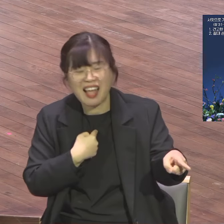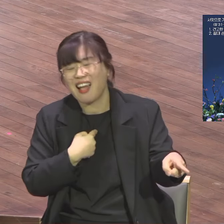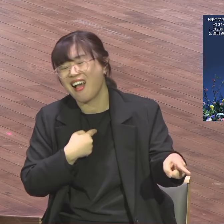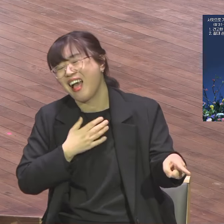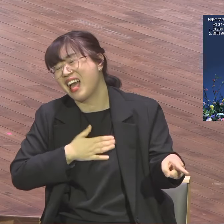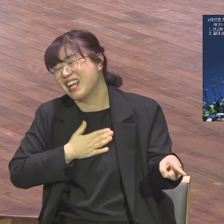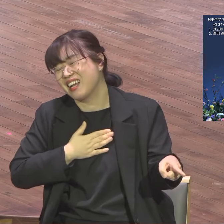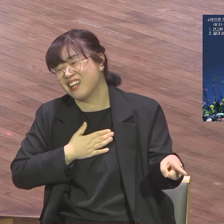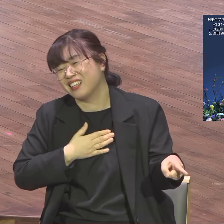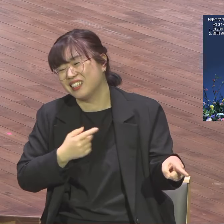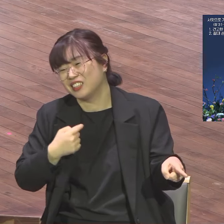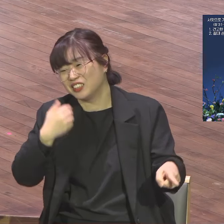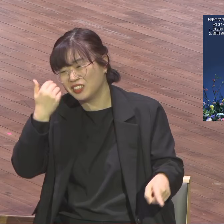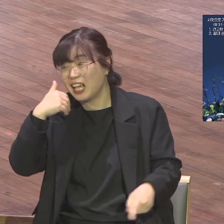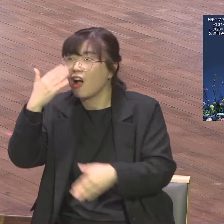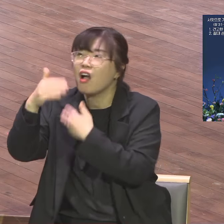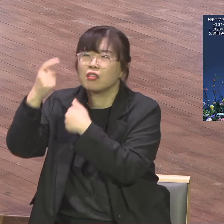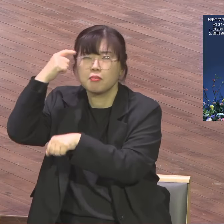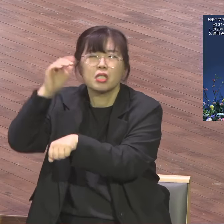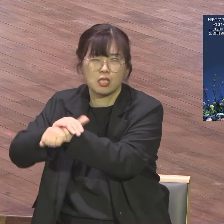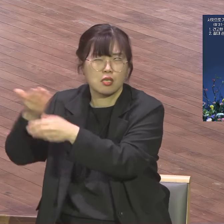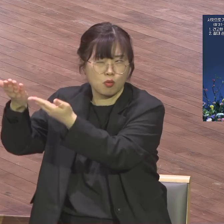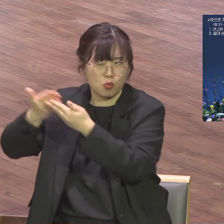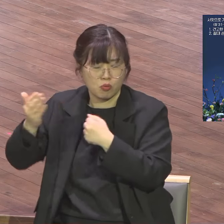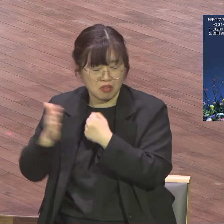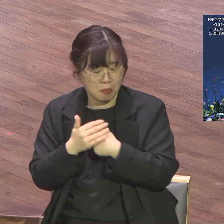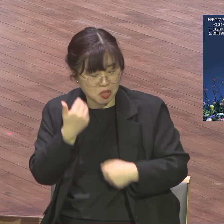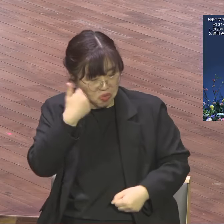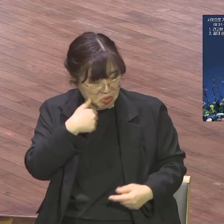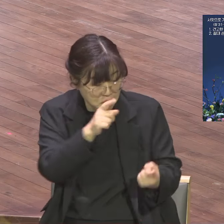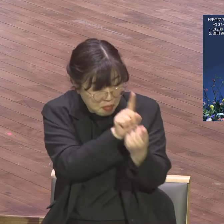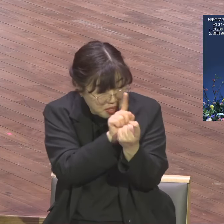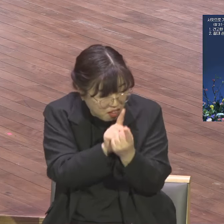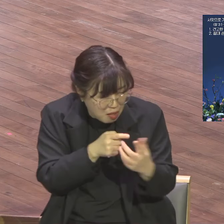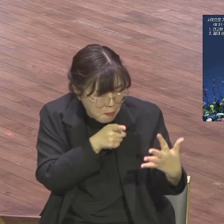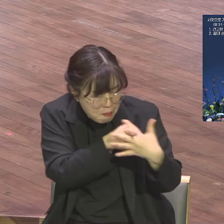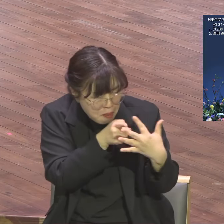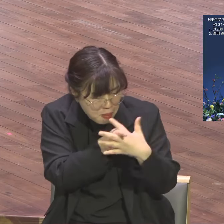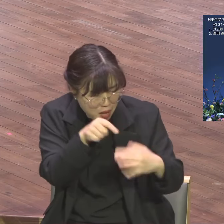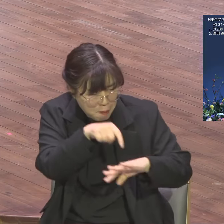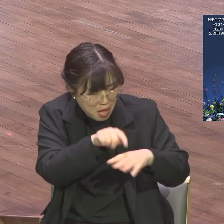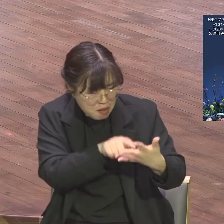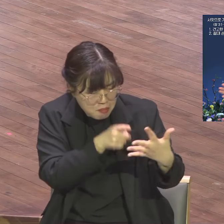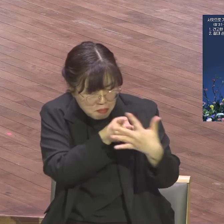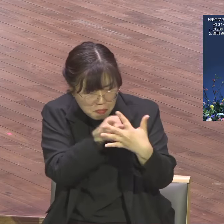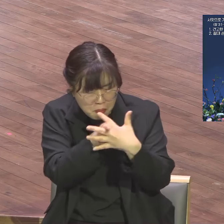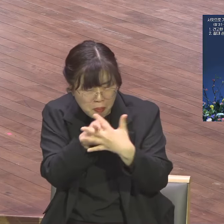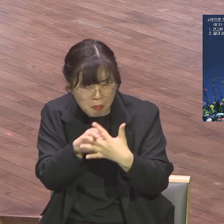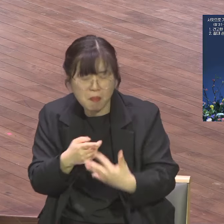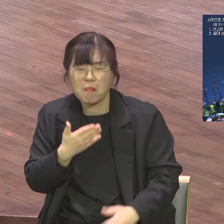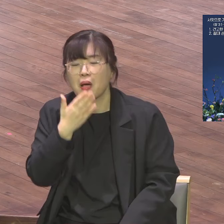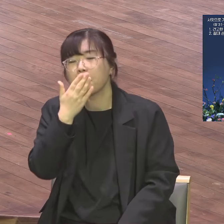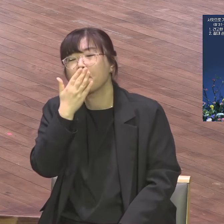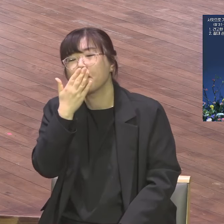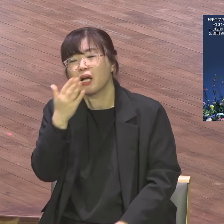하나님 그걸 지혜를 주시대. 여러분 기도하시기 바랍니다. 말씀 잡고 기도하면 끝나는 거예요.